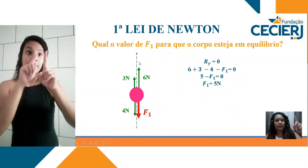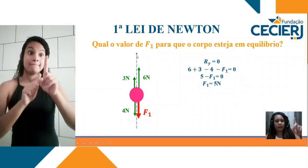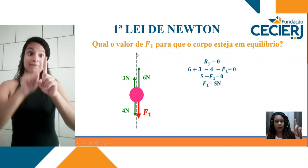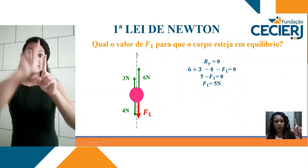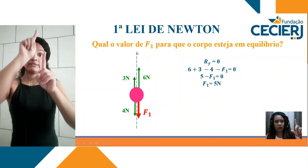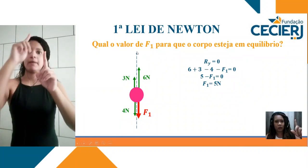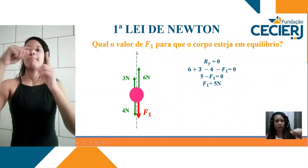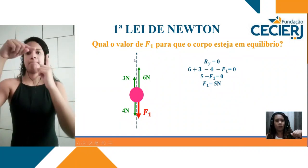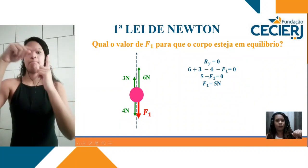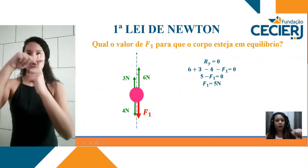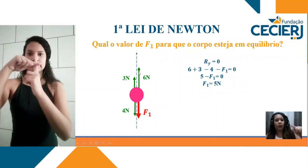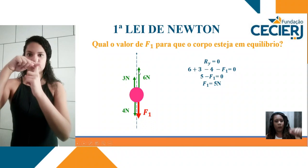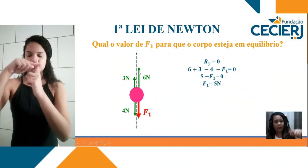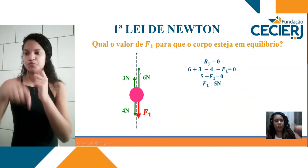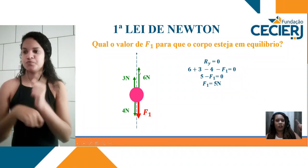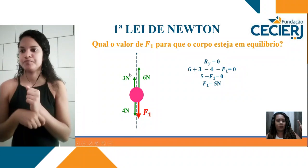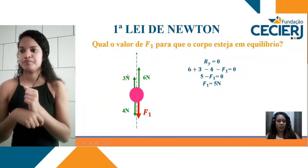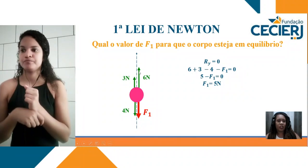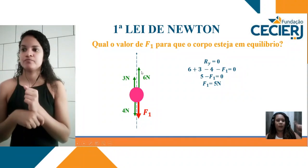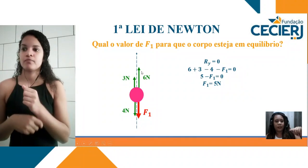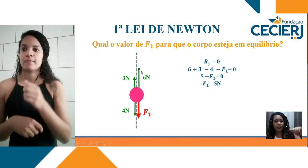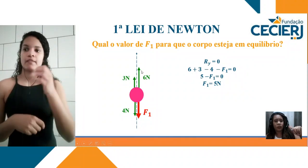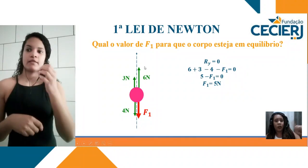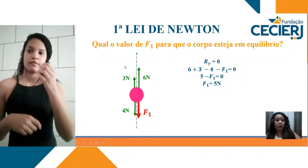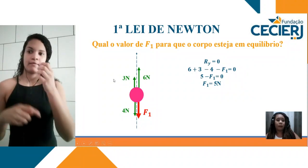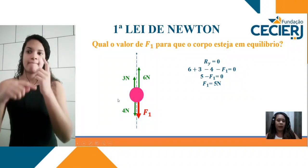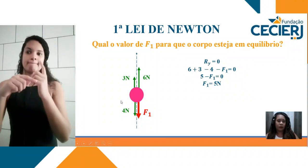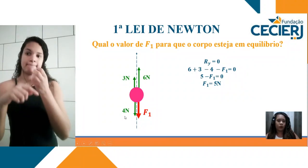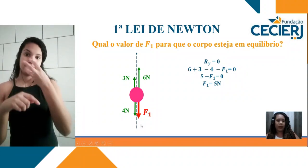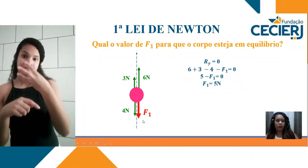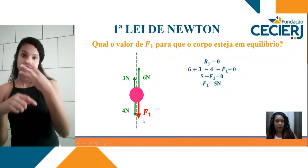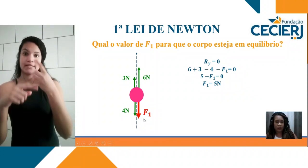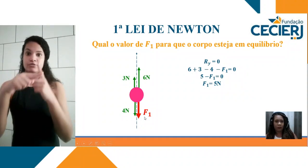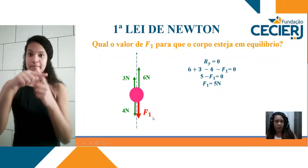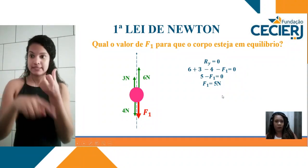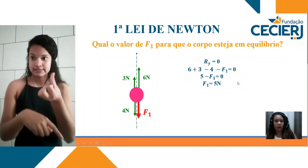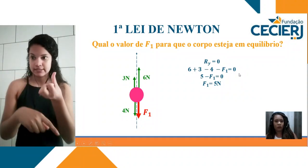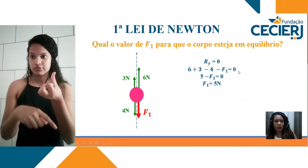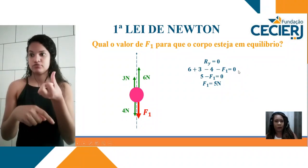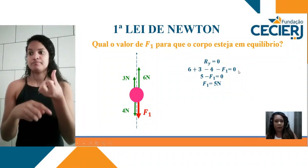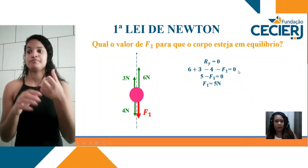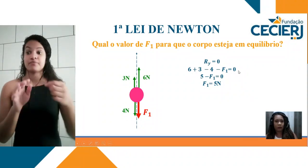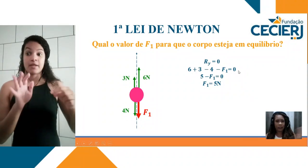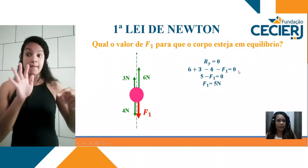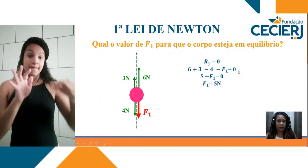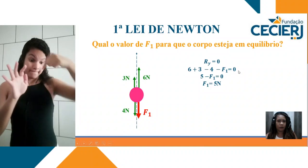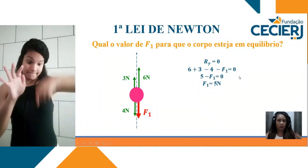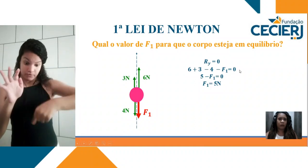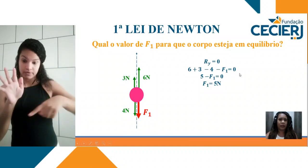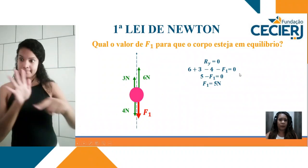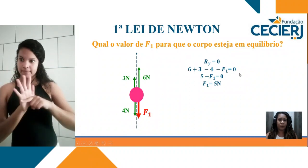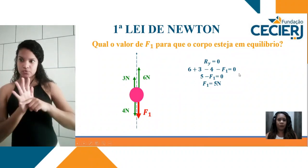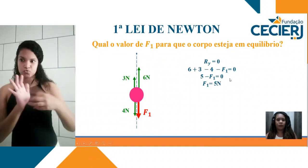para cima é positivo. Então, mais 3 mais 6, menos 4 menos F1, dando 0. Tem que dar 0,